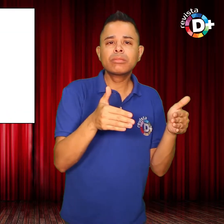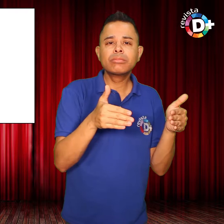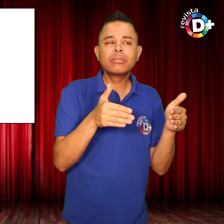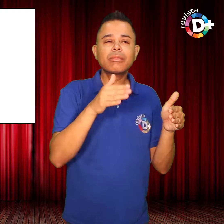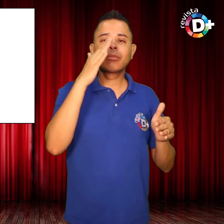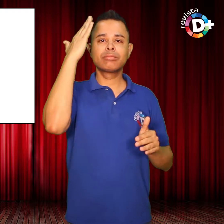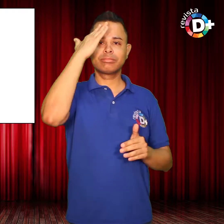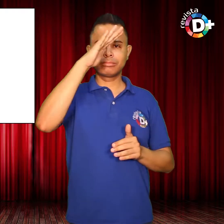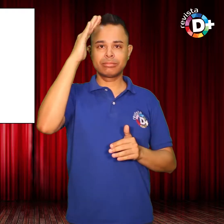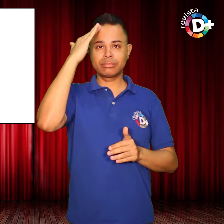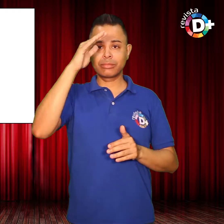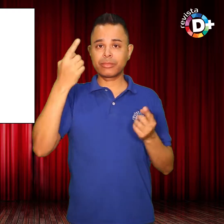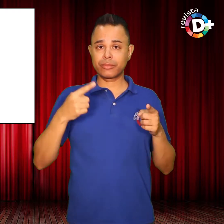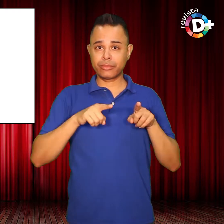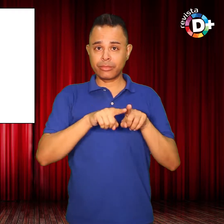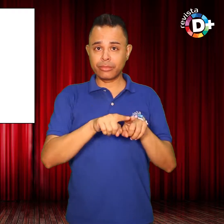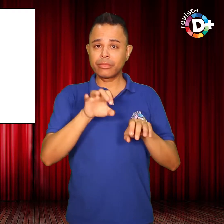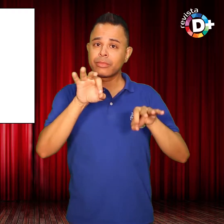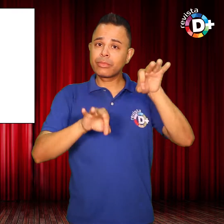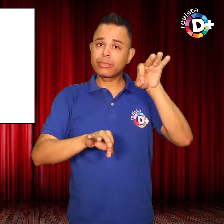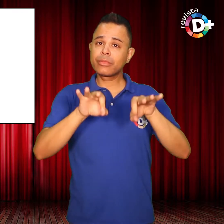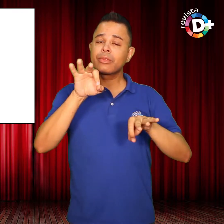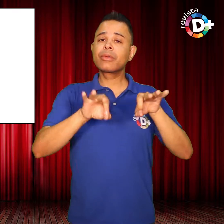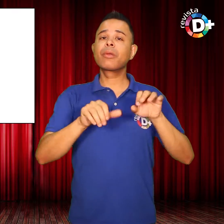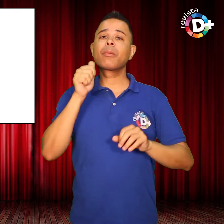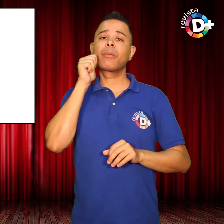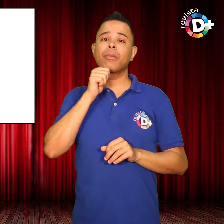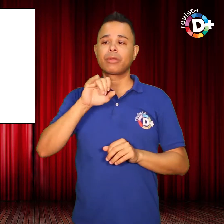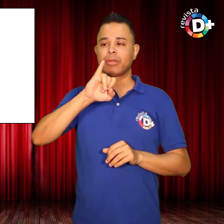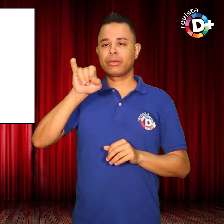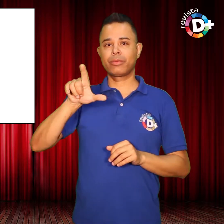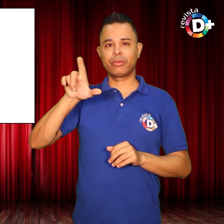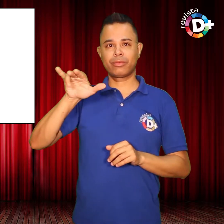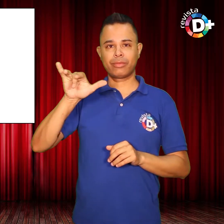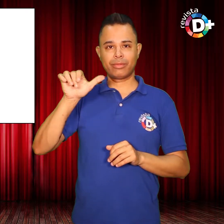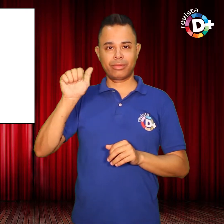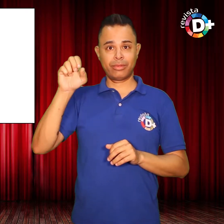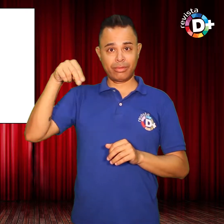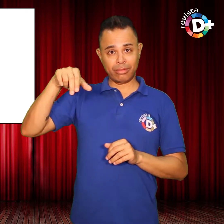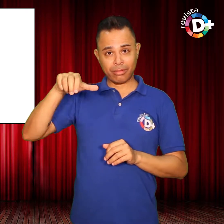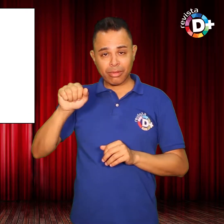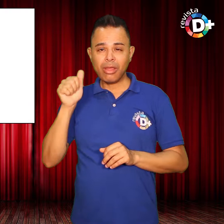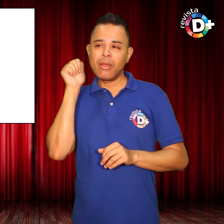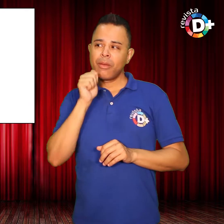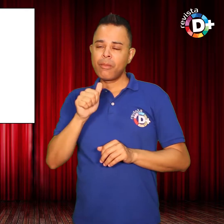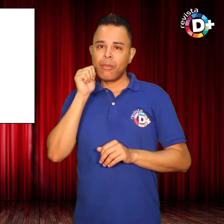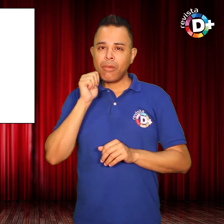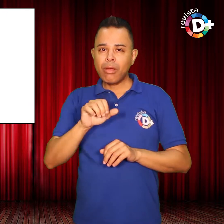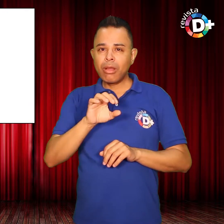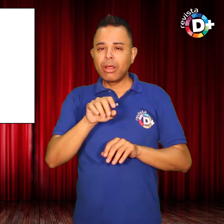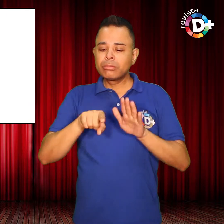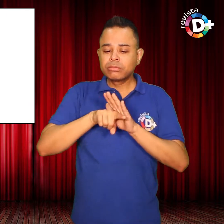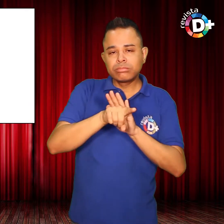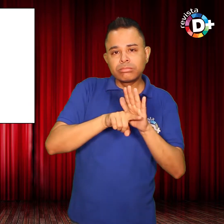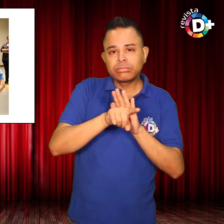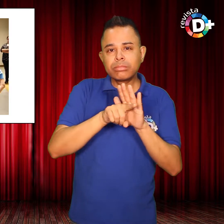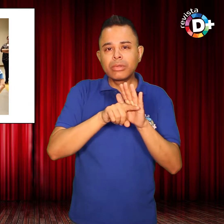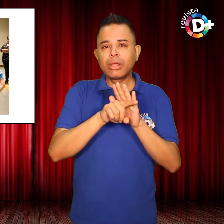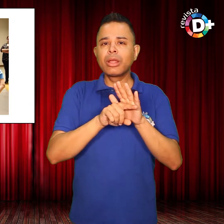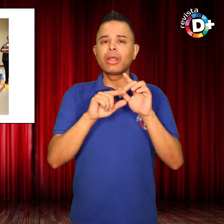a idéia para o projeto começou em parceria com juliana keiko com a coordenadora quis pesquisar uma linguagem que